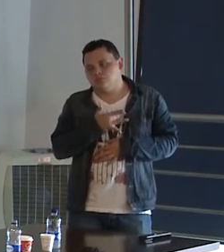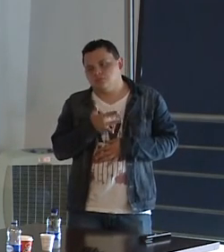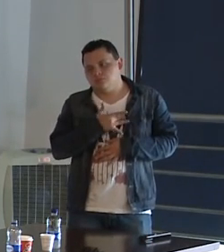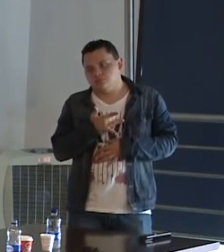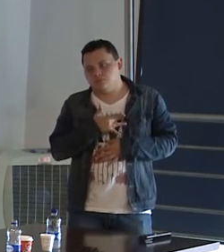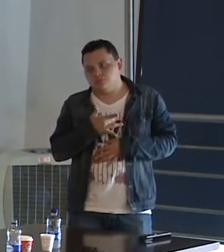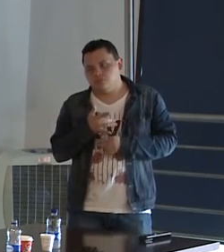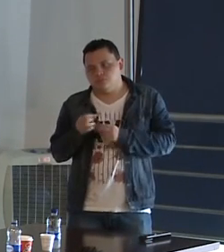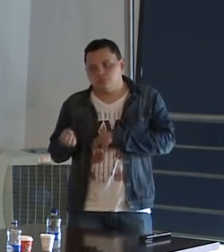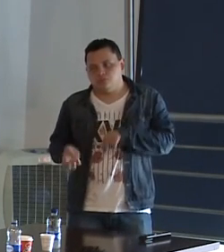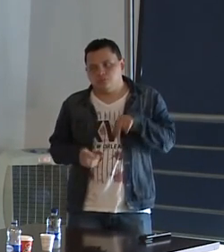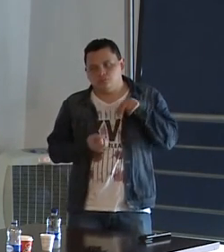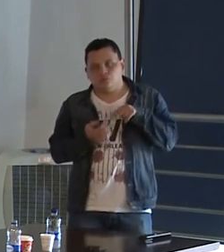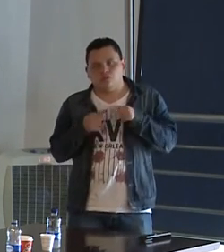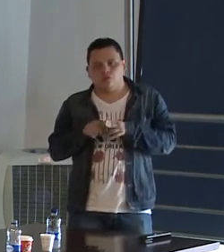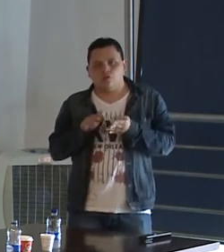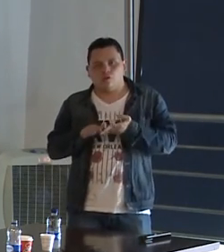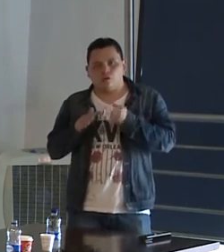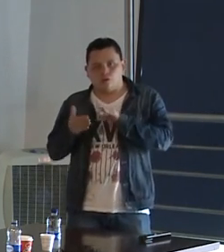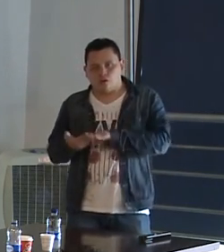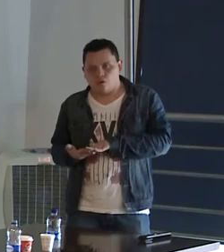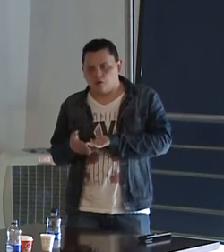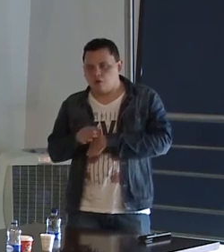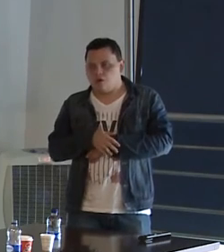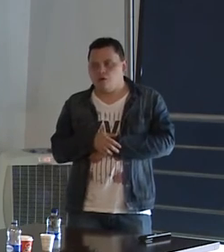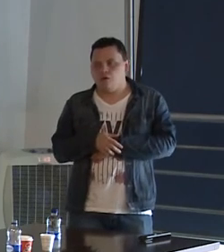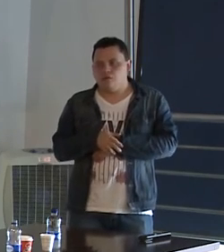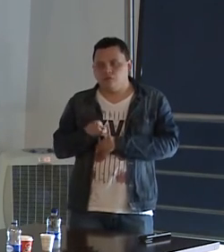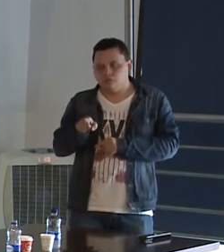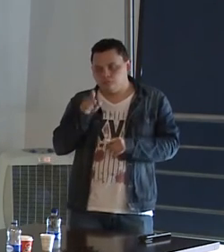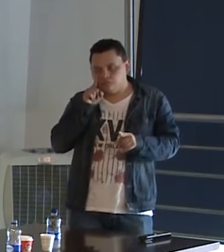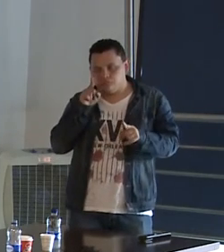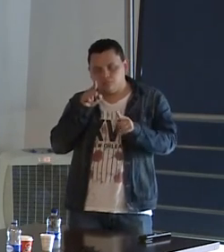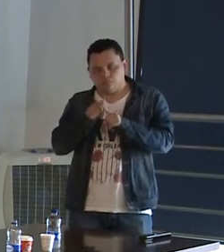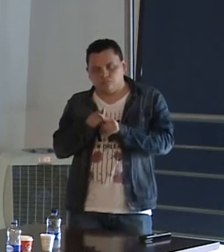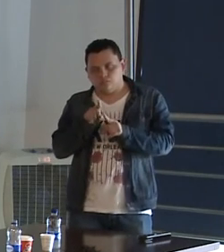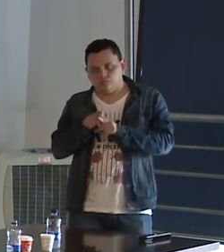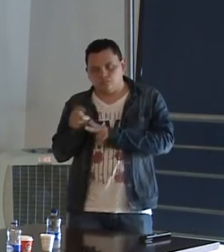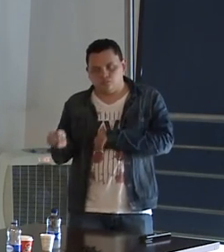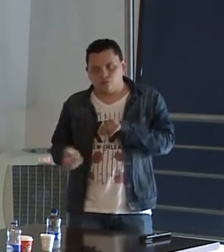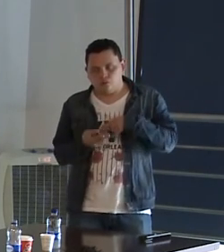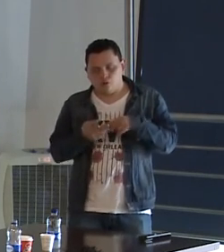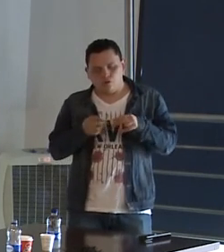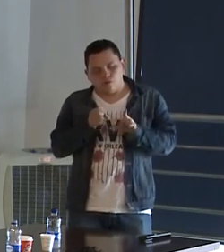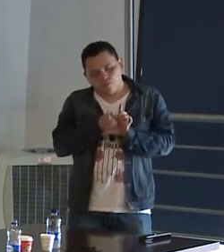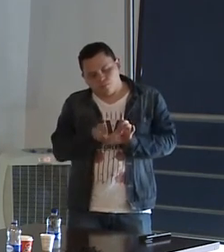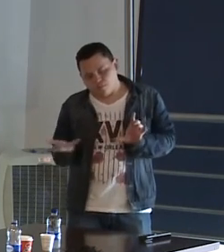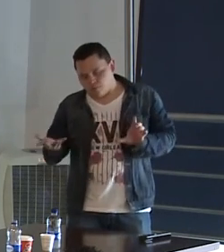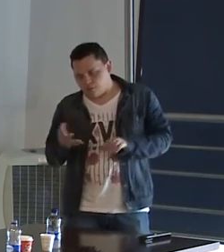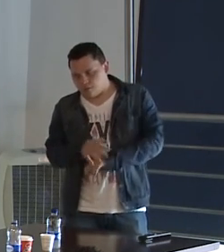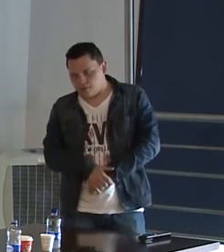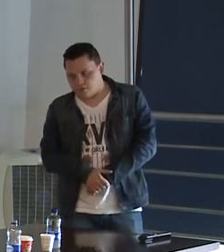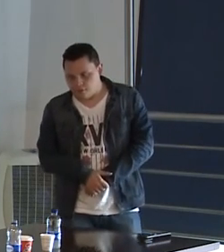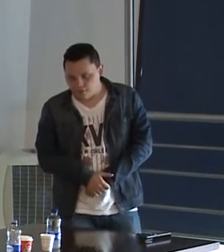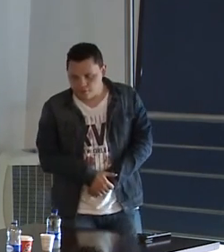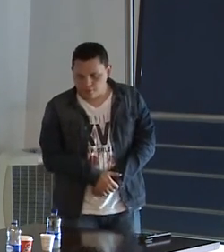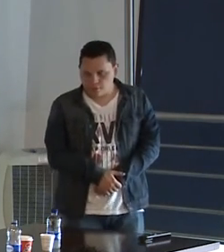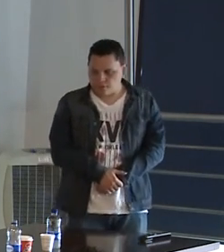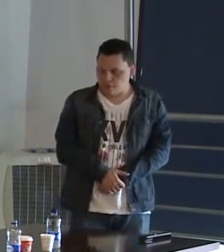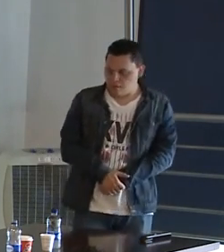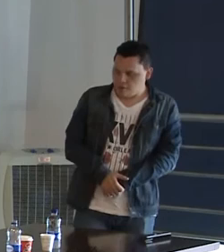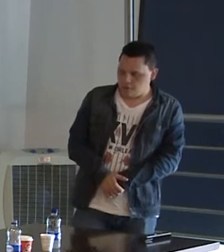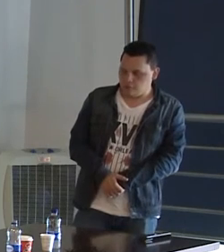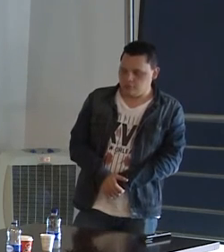de la educación comunitaria en el horizonte de la educación popular. A